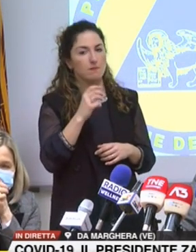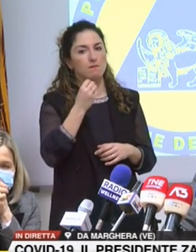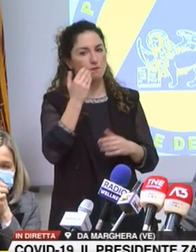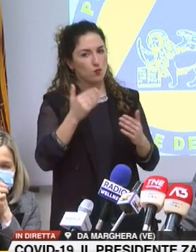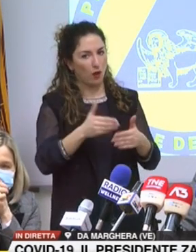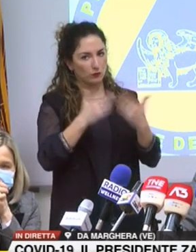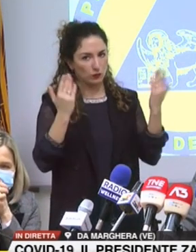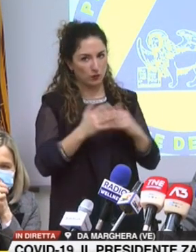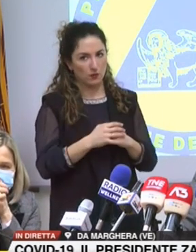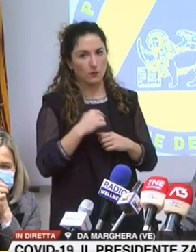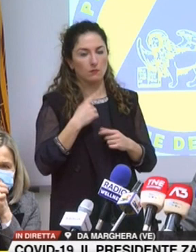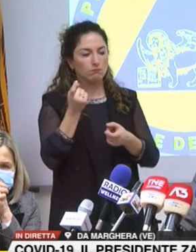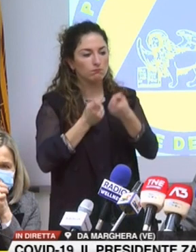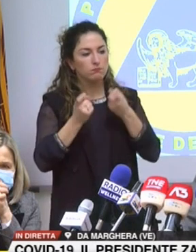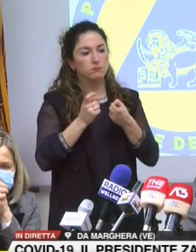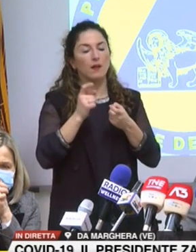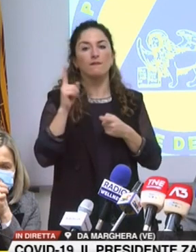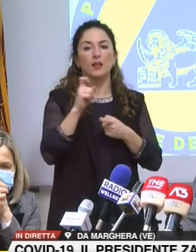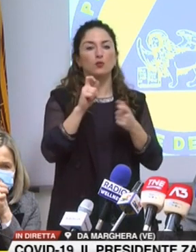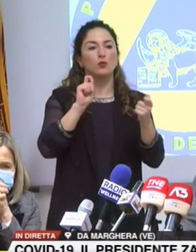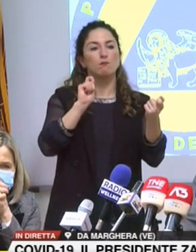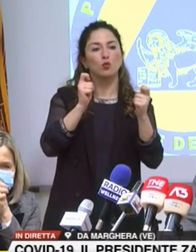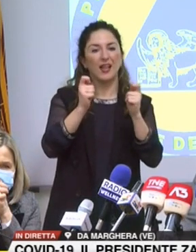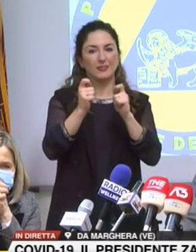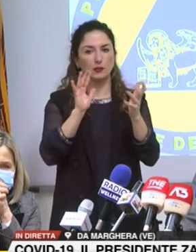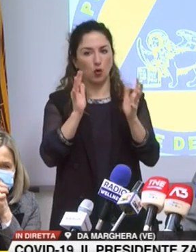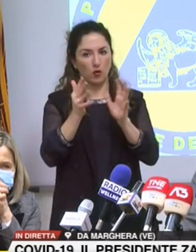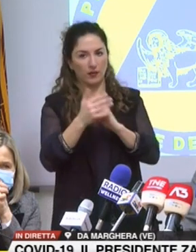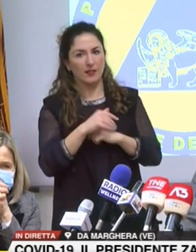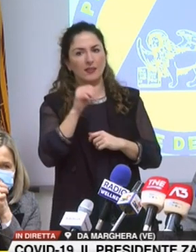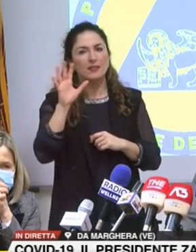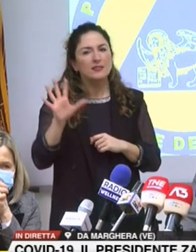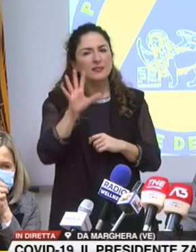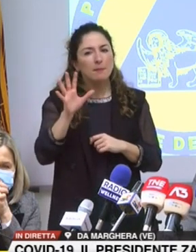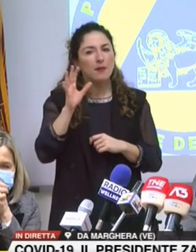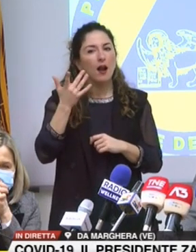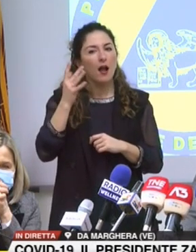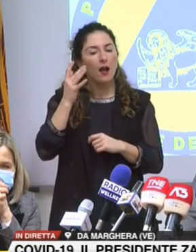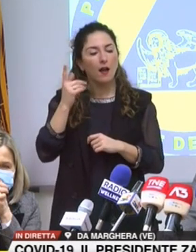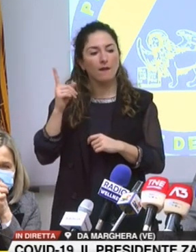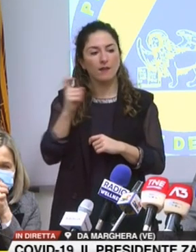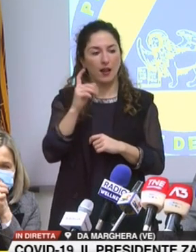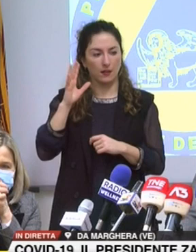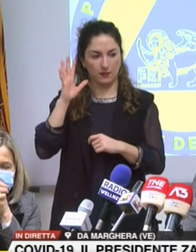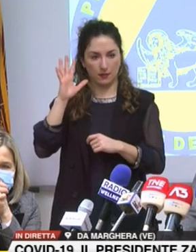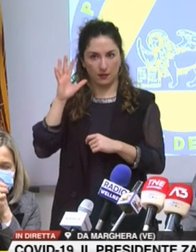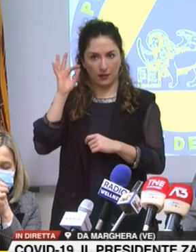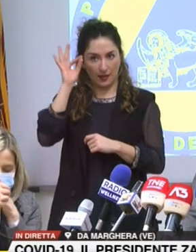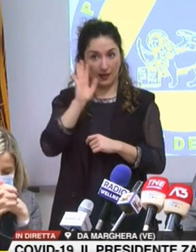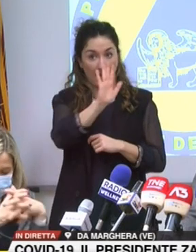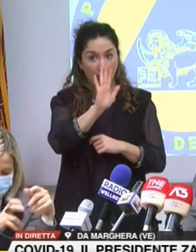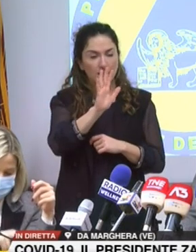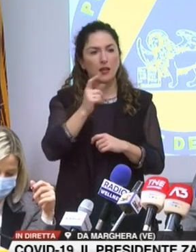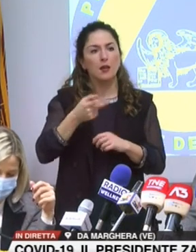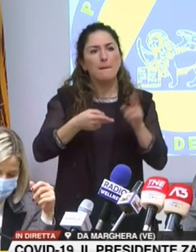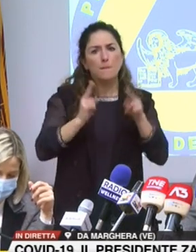Buongiorno. Io tornerei sul tema delle mutazioni. Sì. Sembra che la variante inglese si stia facendo un po' più aggressiva. Risulta anche in